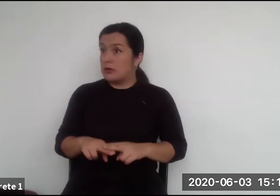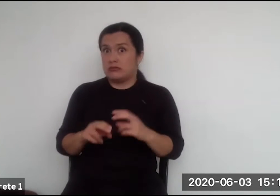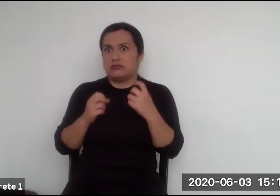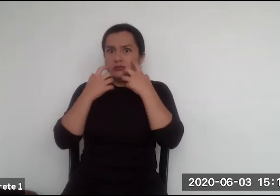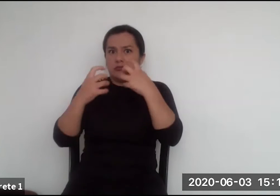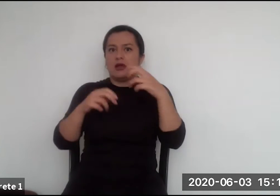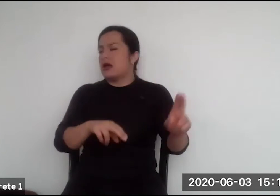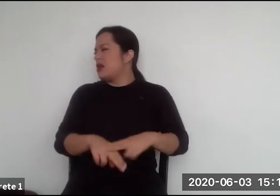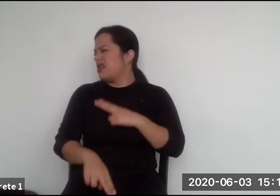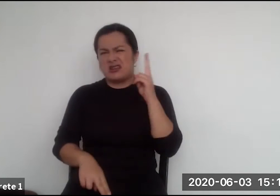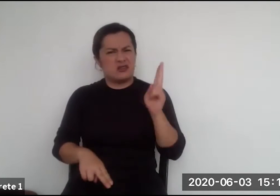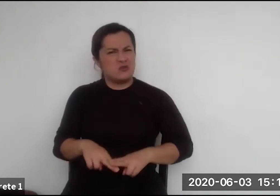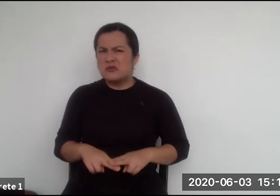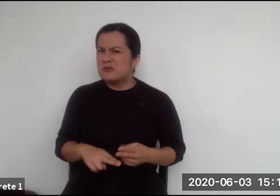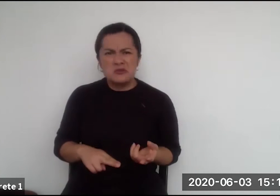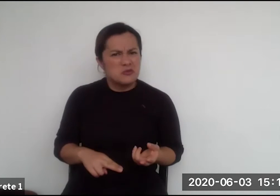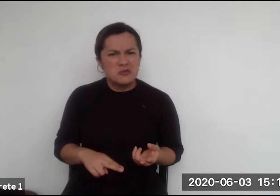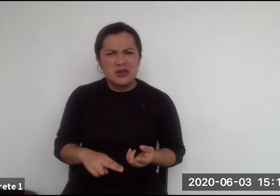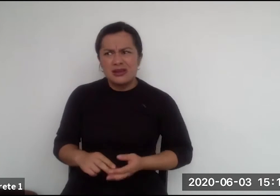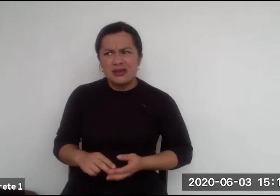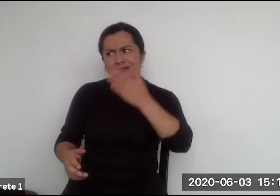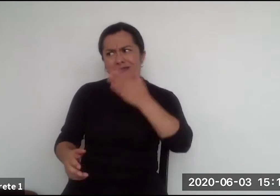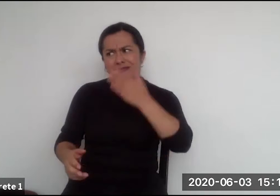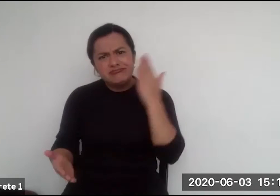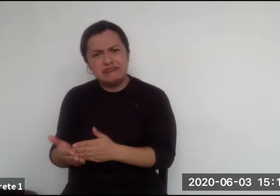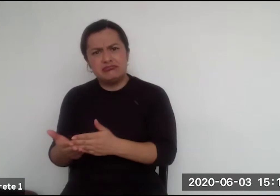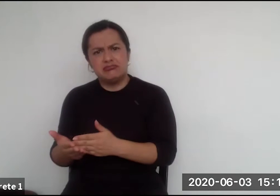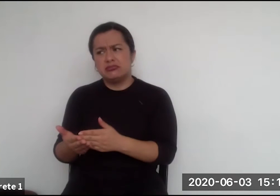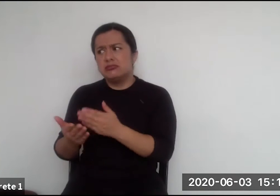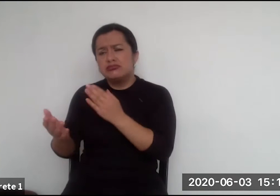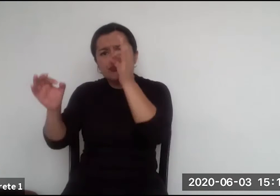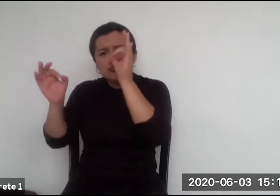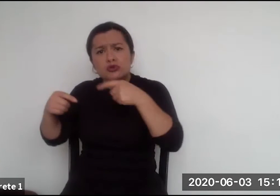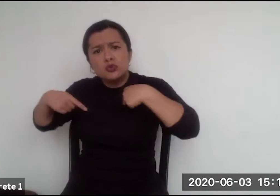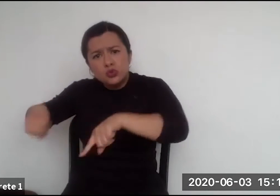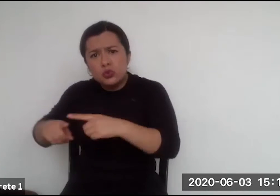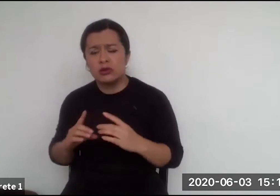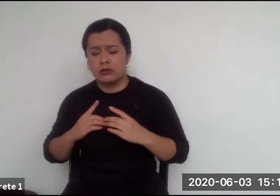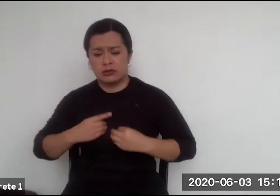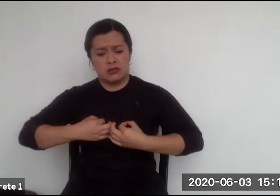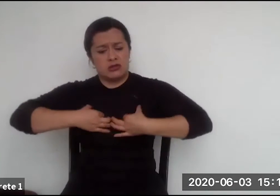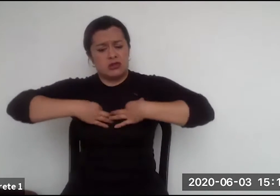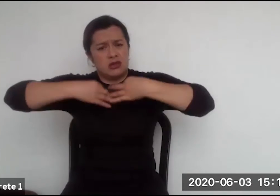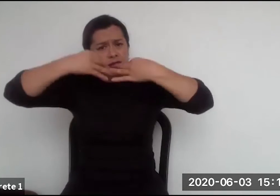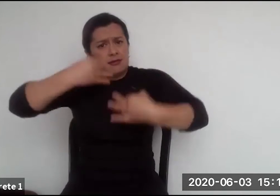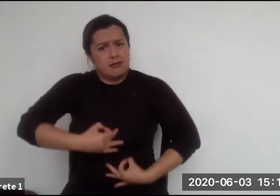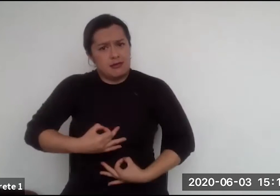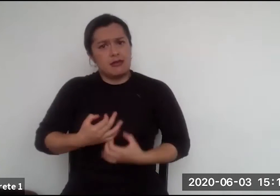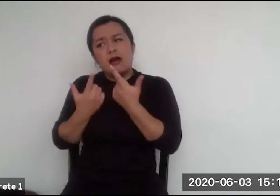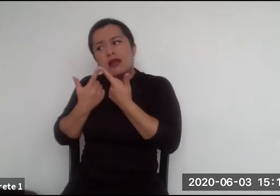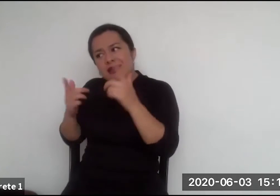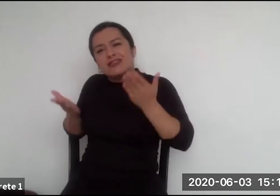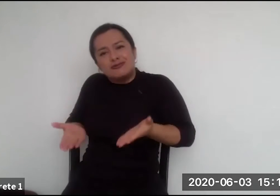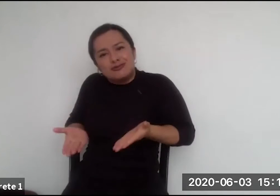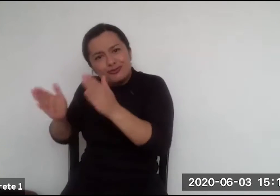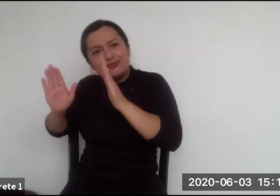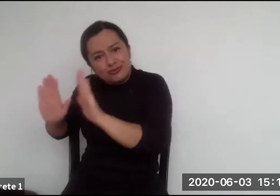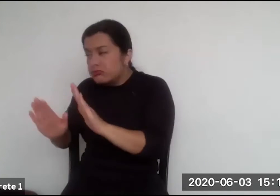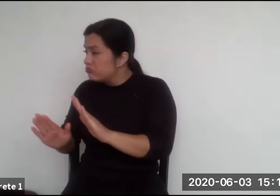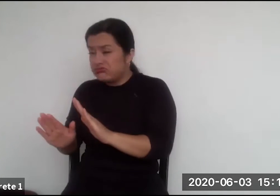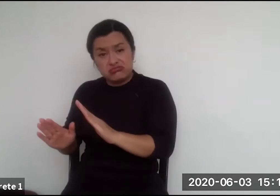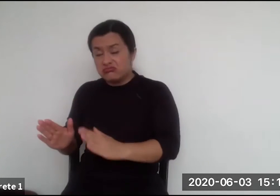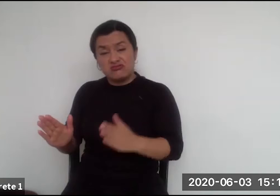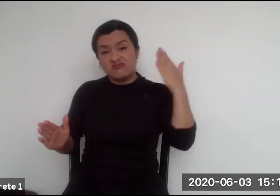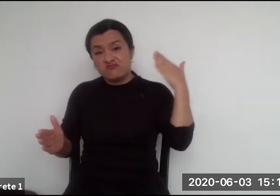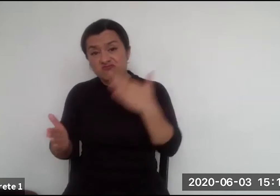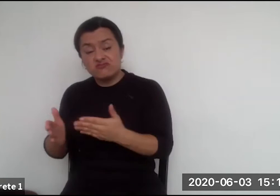en tanto son atentados contra la dignidad y la libertad de las personas, ¿cierto? Y de las personas